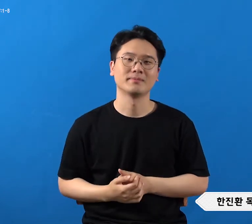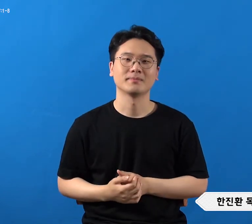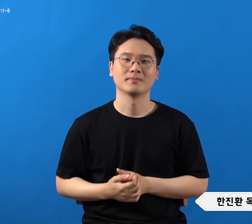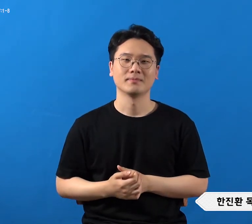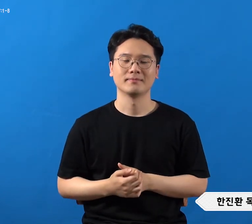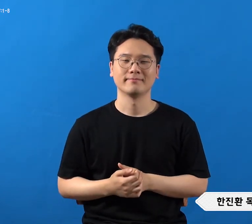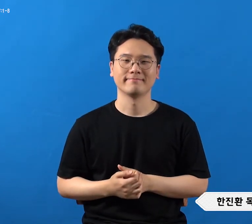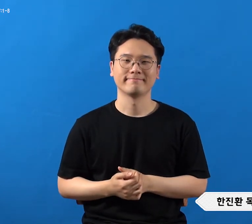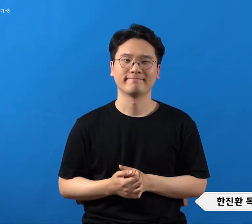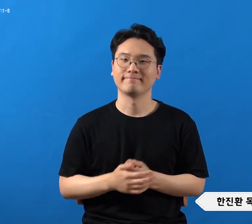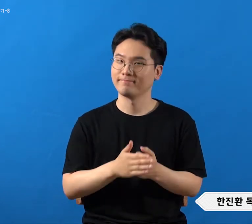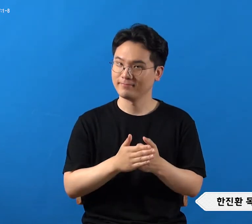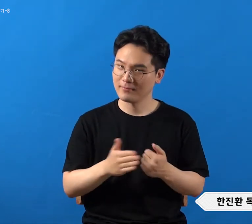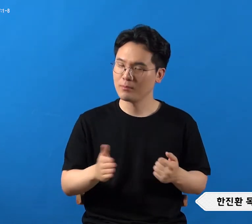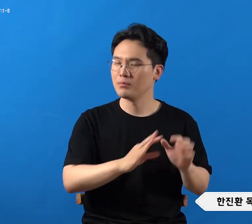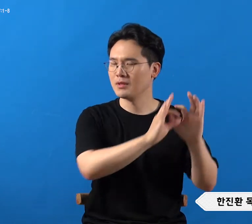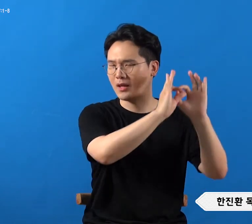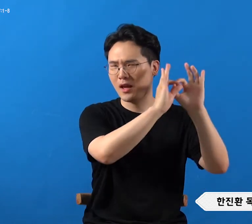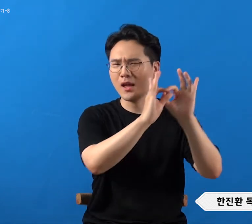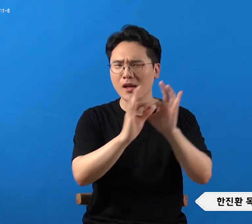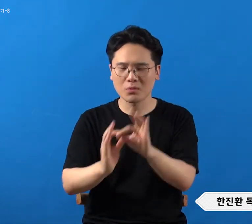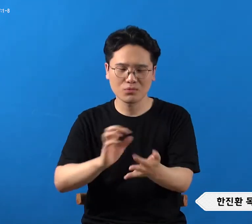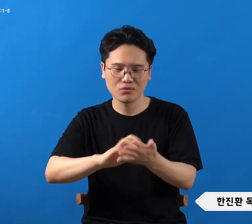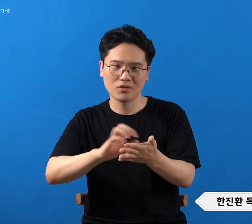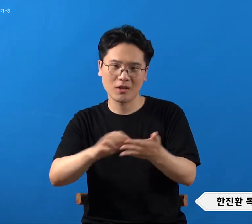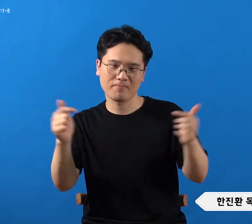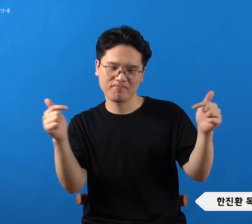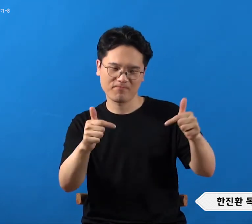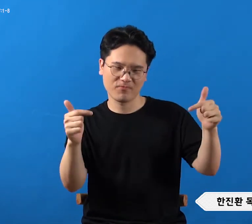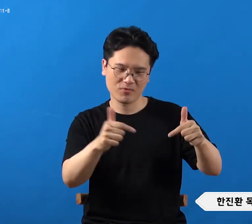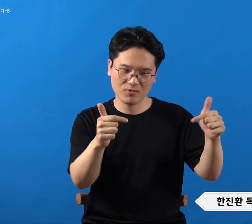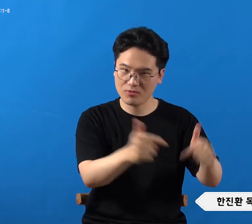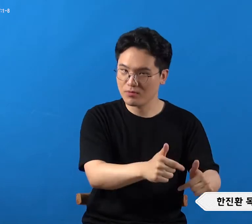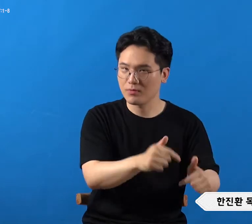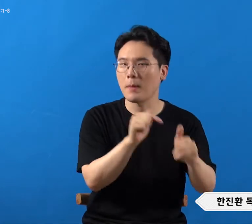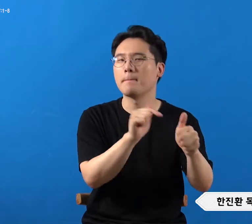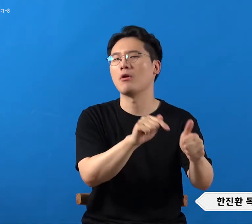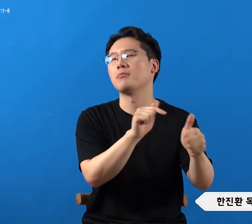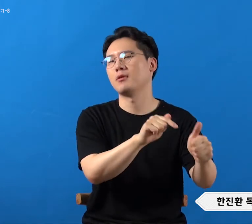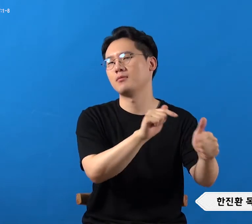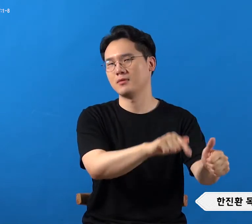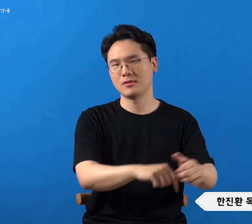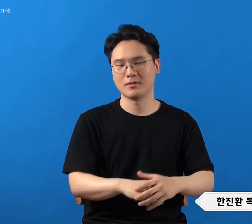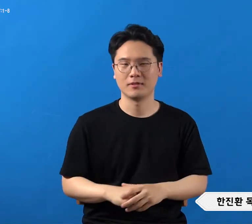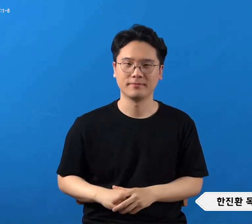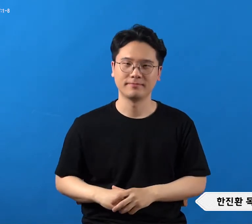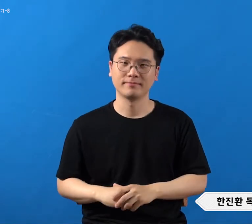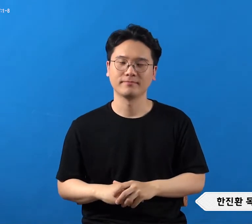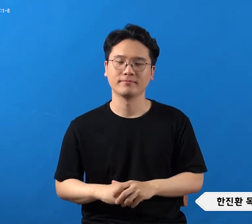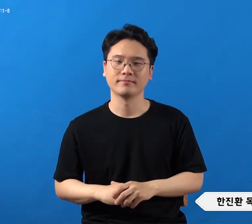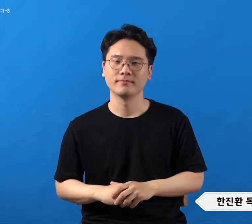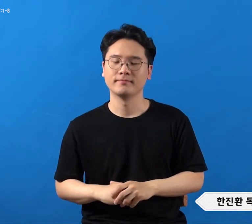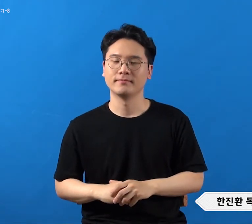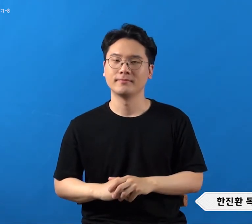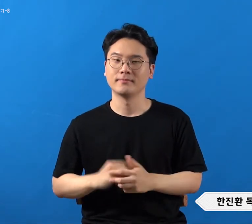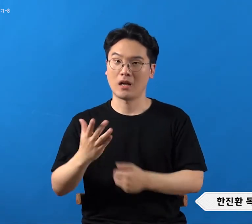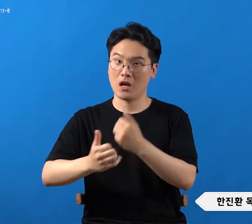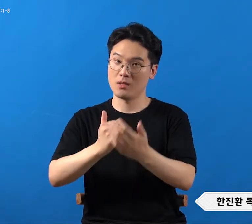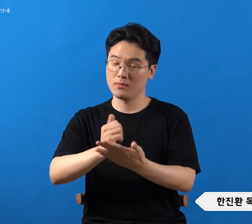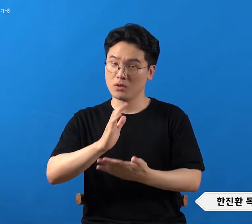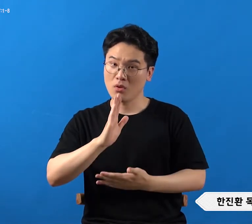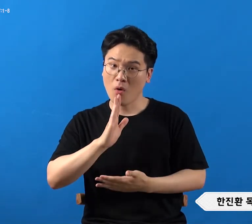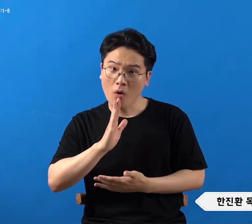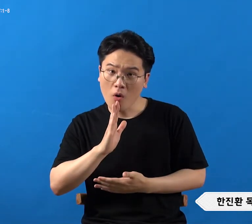없습니다. 그래서 계속 숫자를 줄이라고 한 것입니다. 말하자면 하나님이